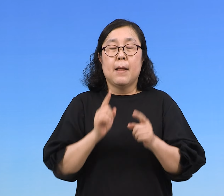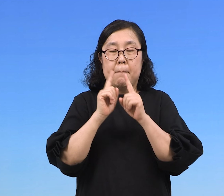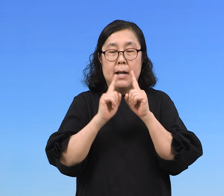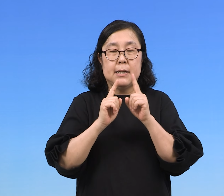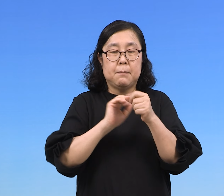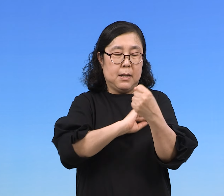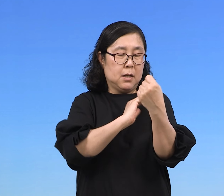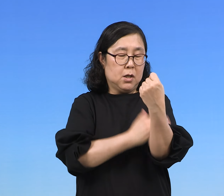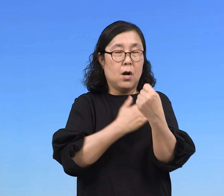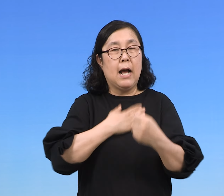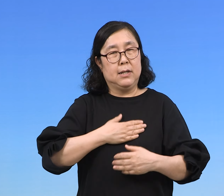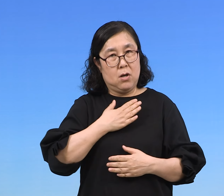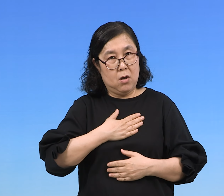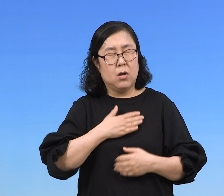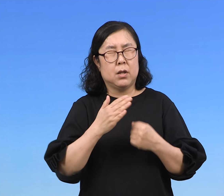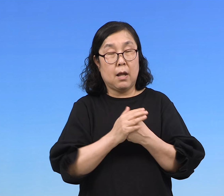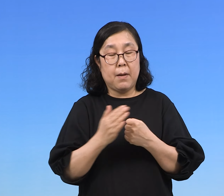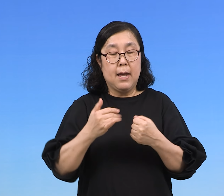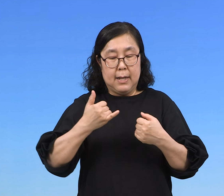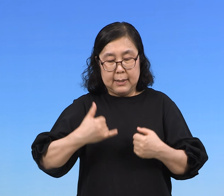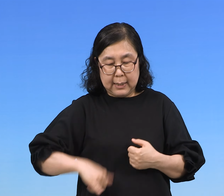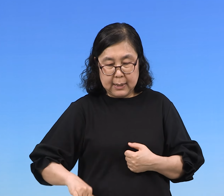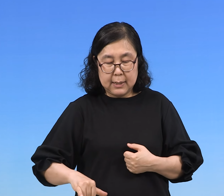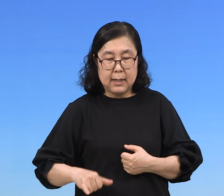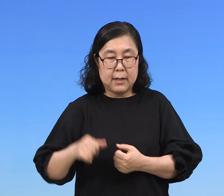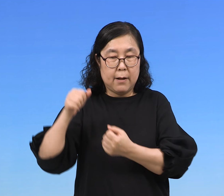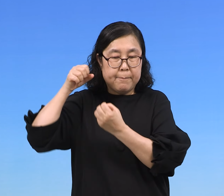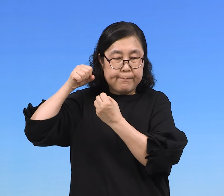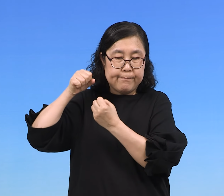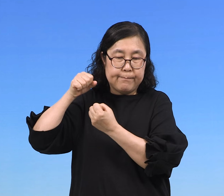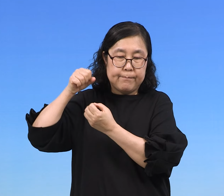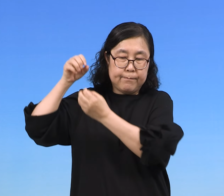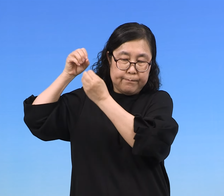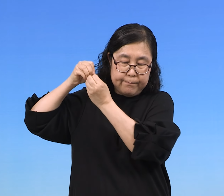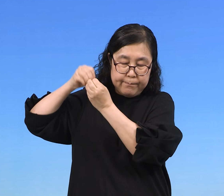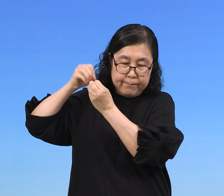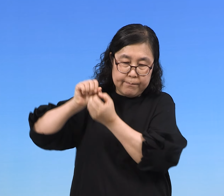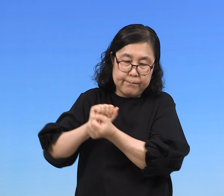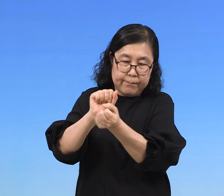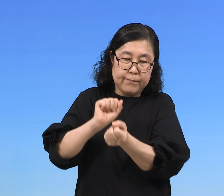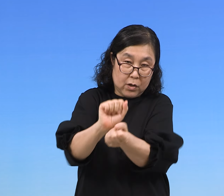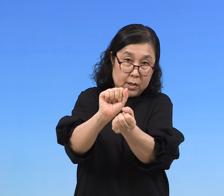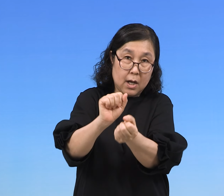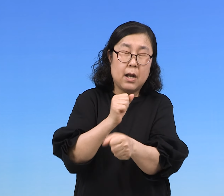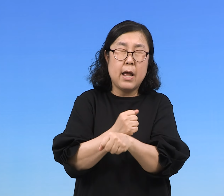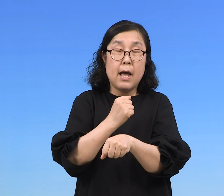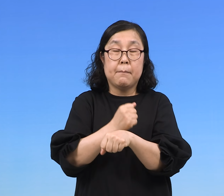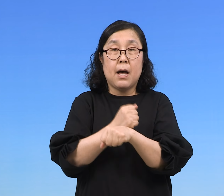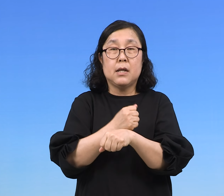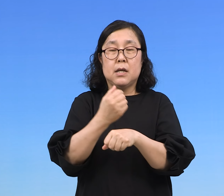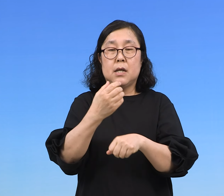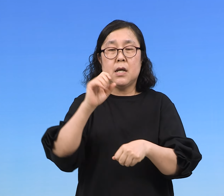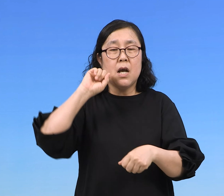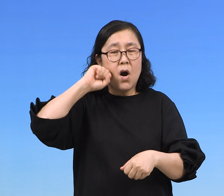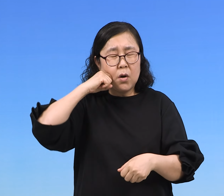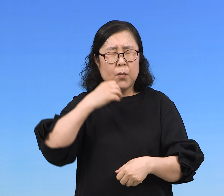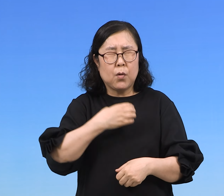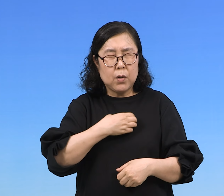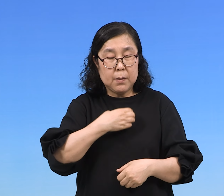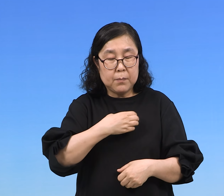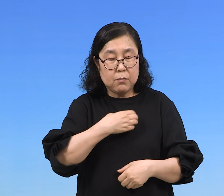말씀의 능력을 아시니까. 이걸 자식들한테 전수해 줘야만 이 어려운 세상을 이 자식이 잘 살 수 있으니까.